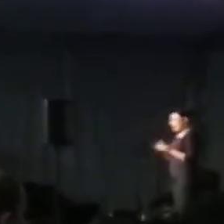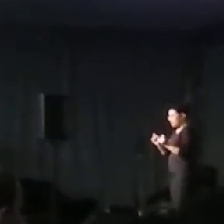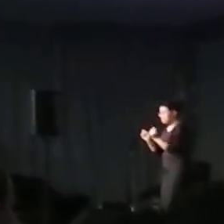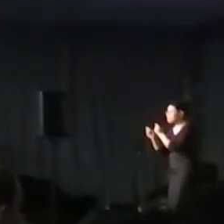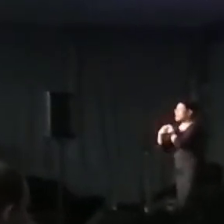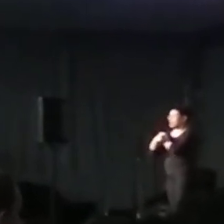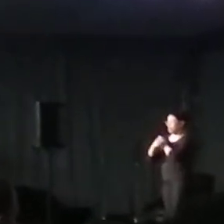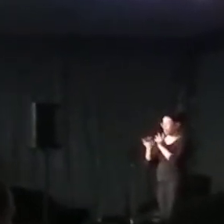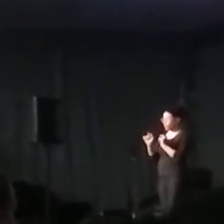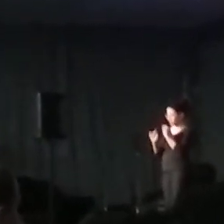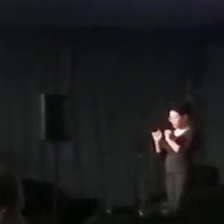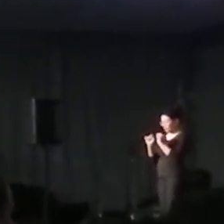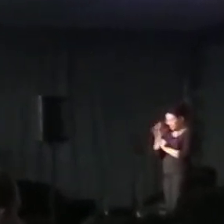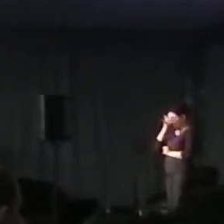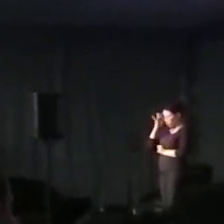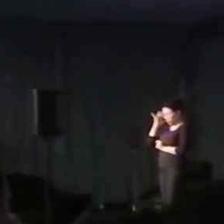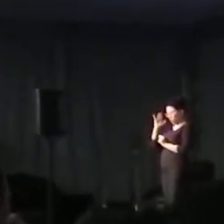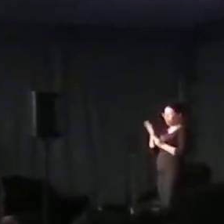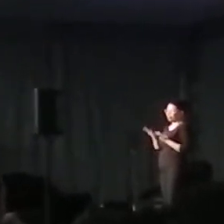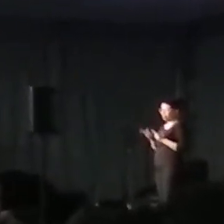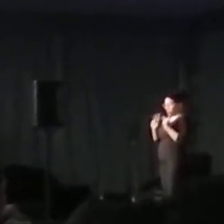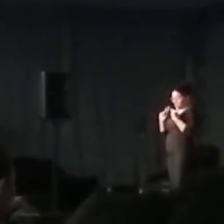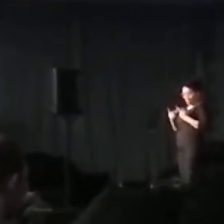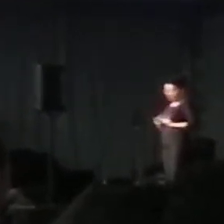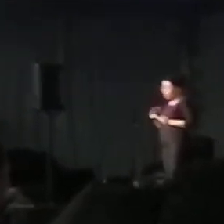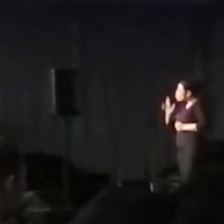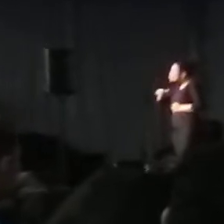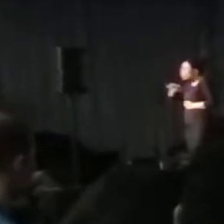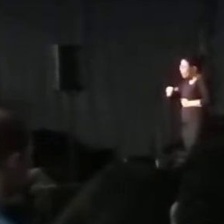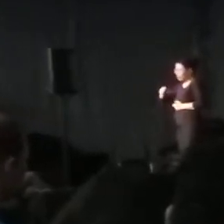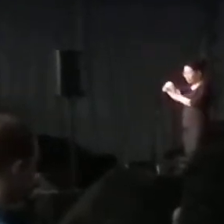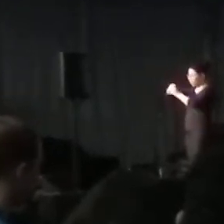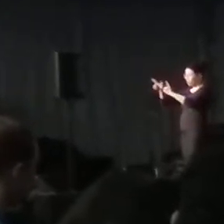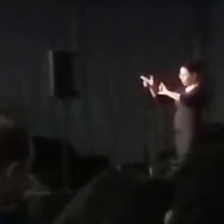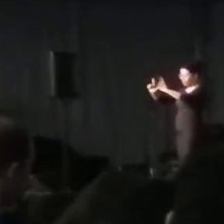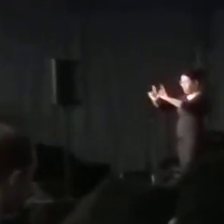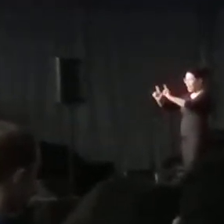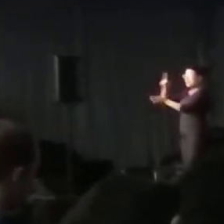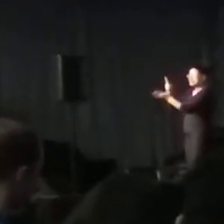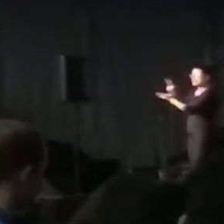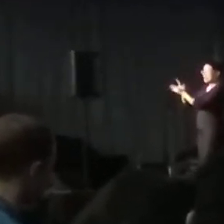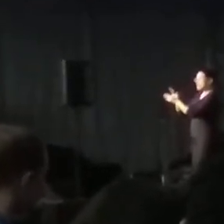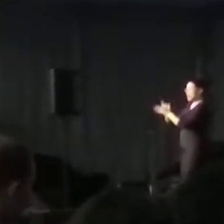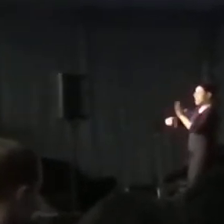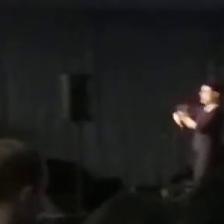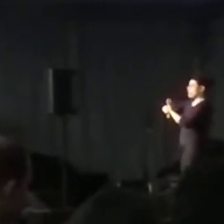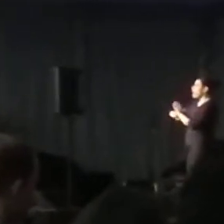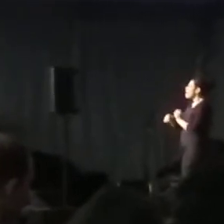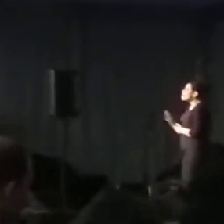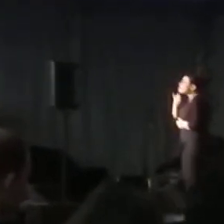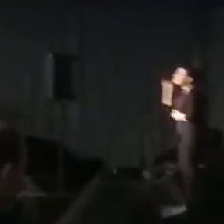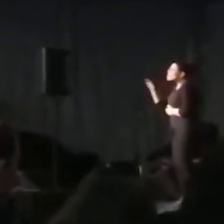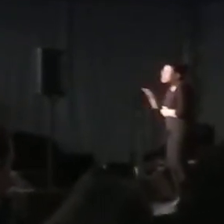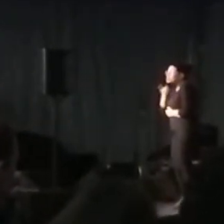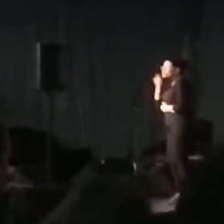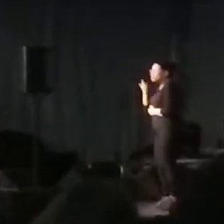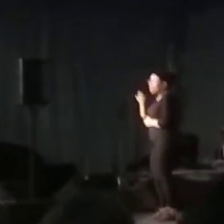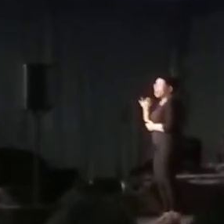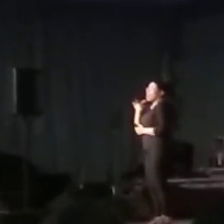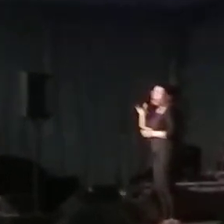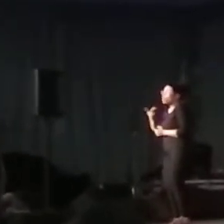Ela continua sendo a autora do crime. Então, é muito fácil odiar, detestar, falar que vai matar, que